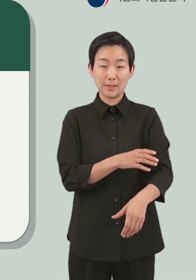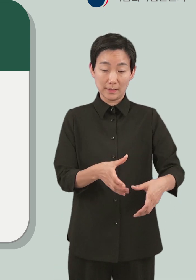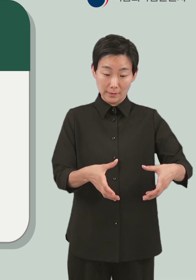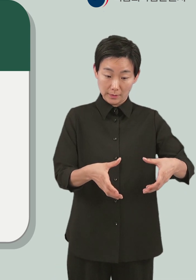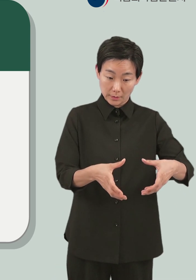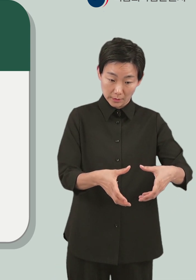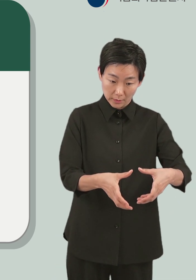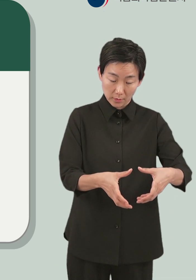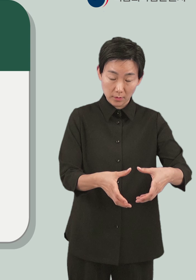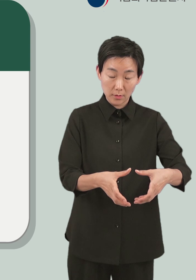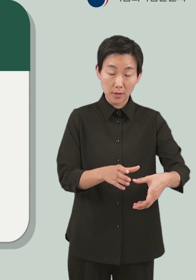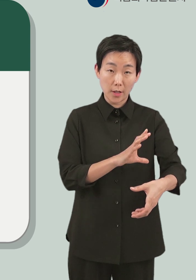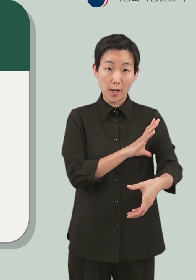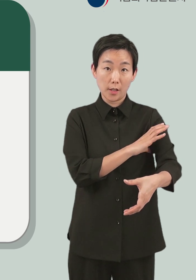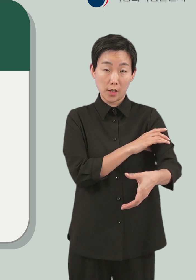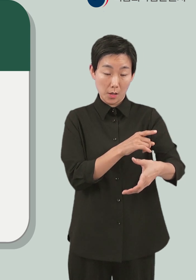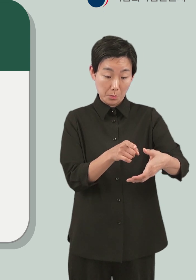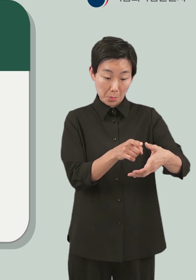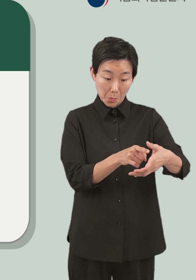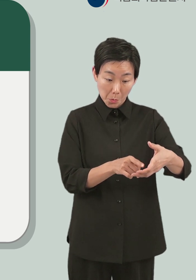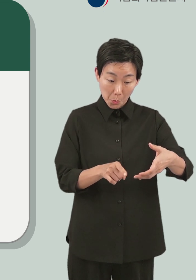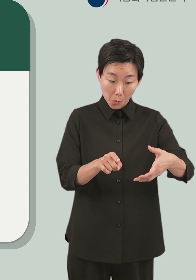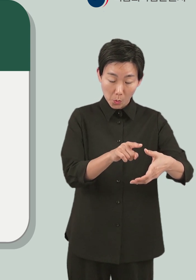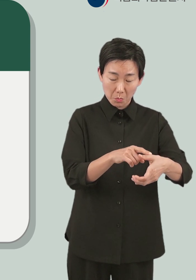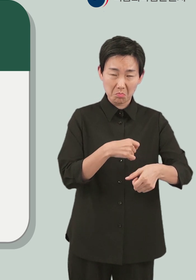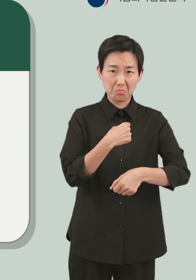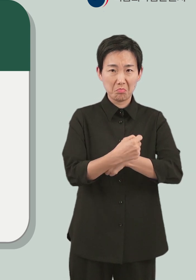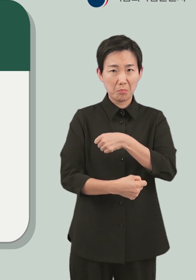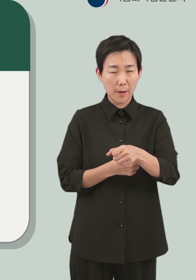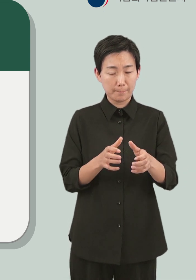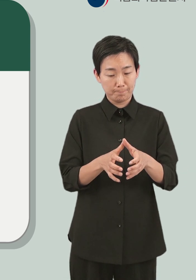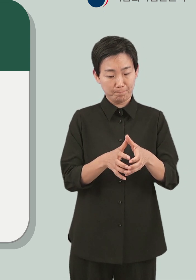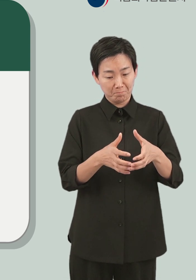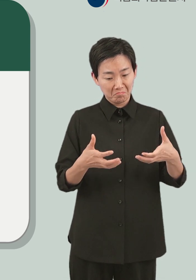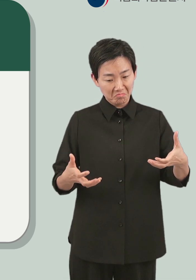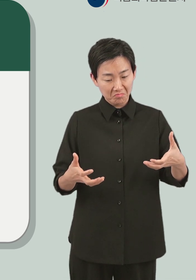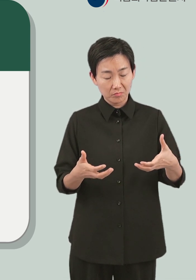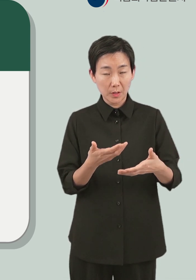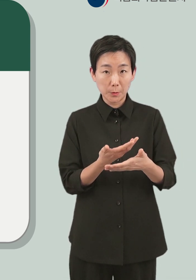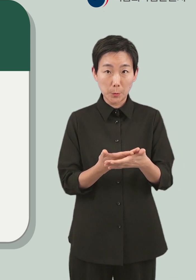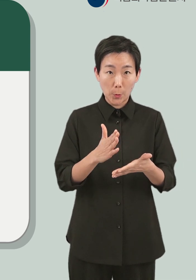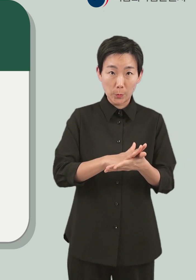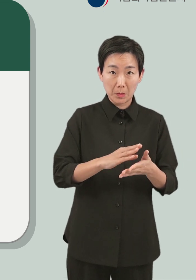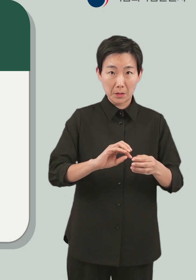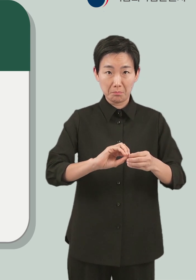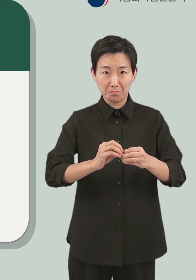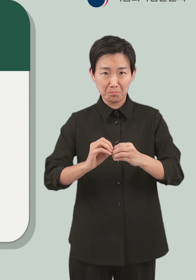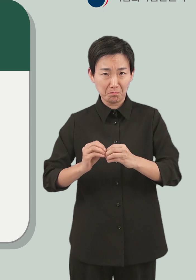본체나 커프 등을 마음대로 분해하거나 개조하면 고장의 원인이 될 수 있습니다.